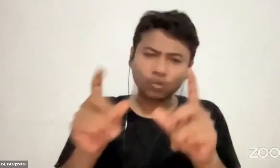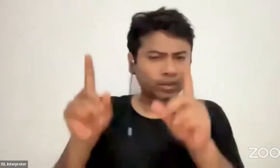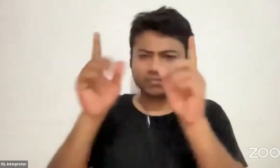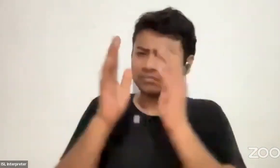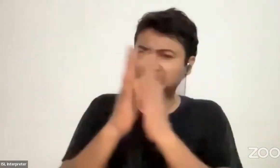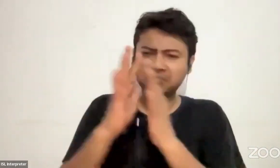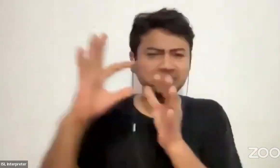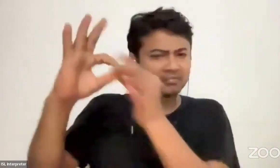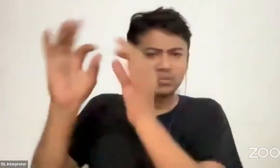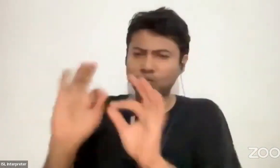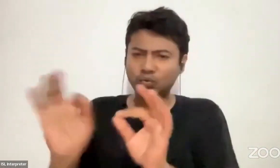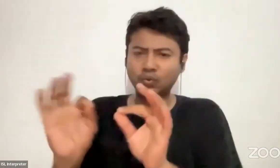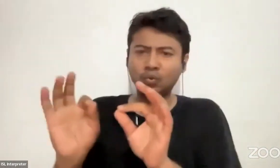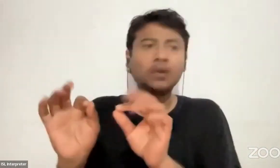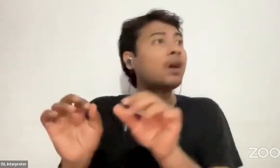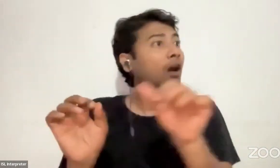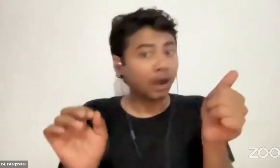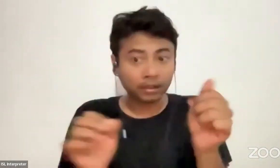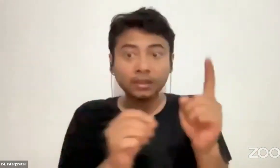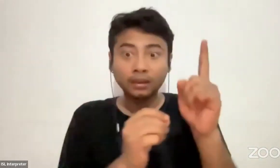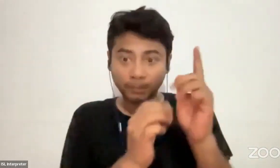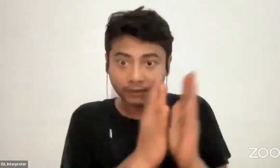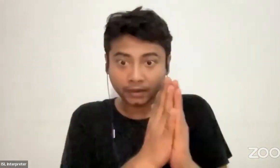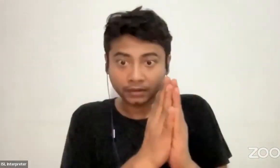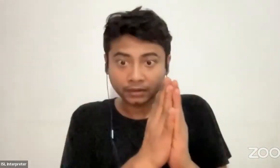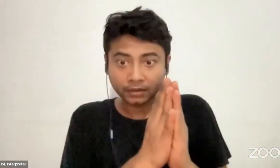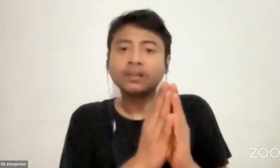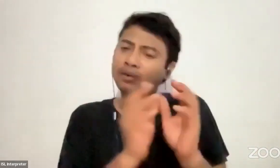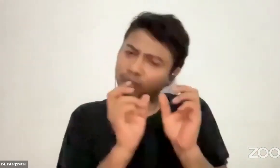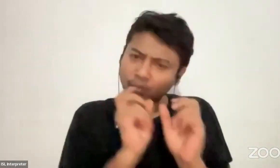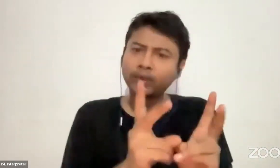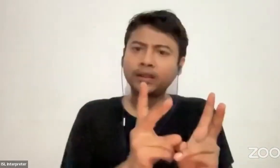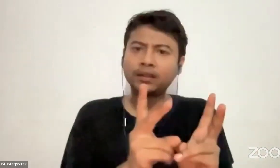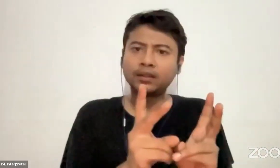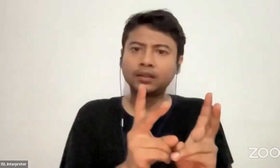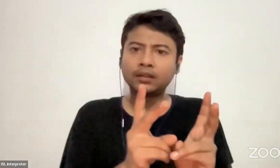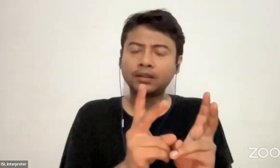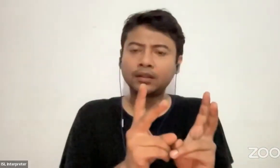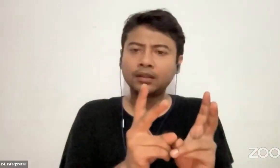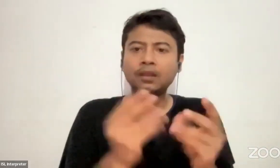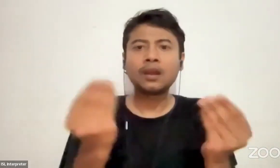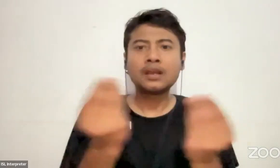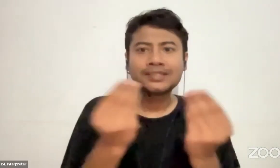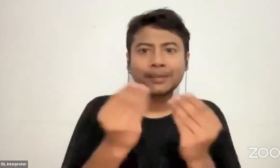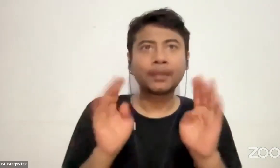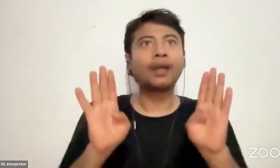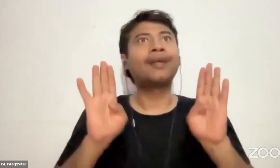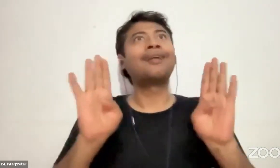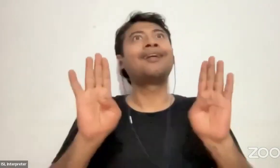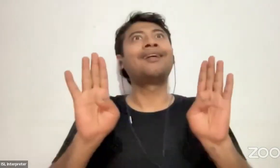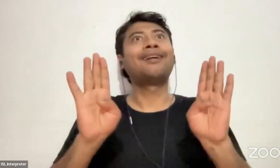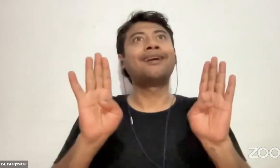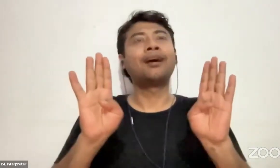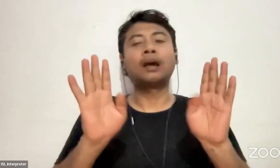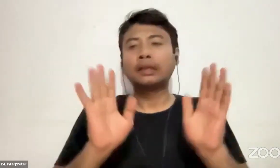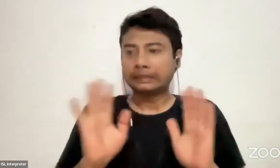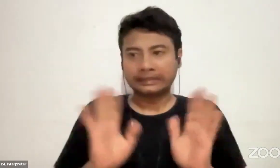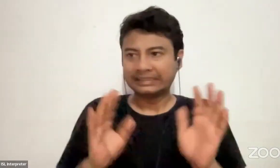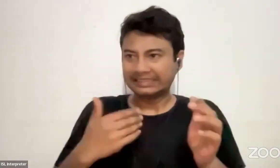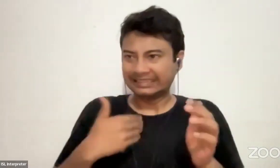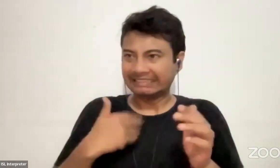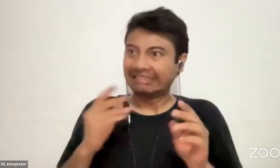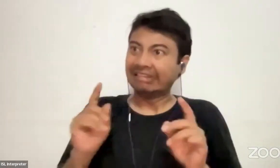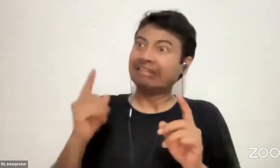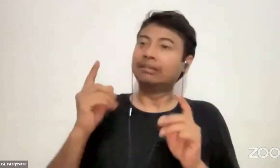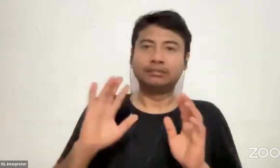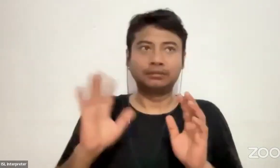ये सुप्रीम है, ये मुझसे ऊपर है। मनुष्य की सबसे बड़ी कमी है कि वो मैं और